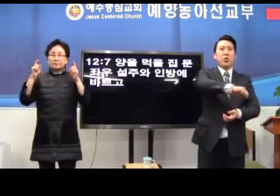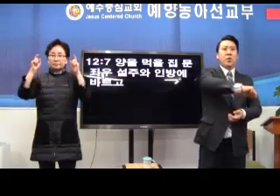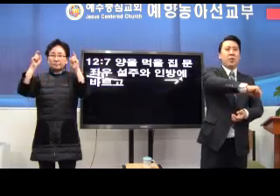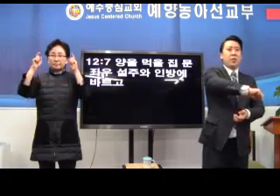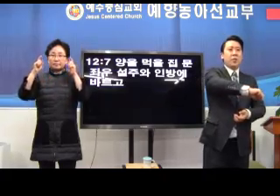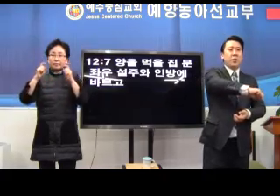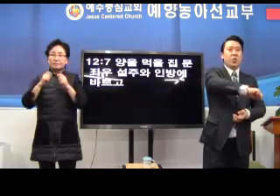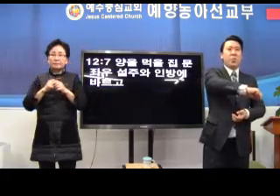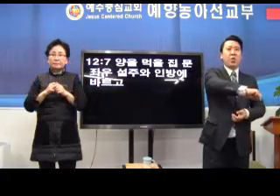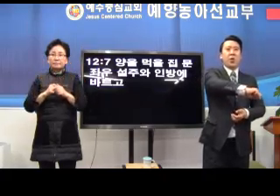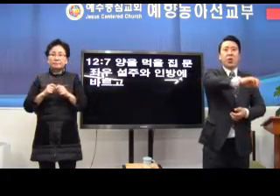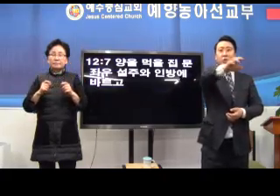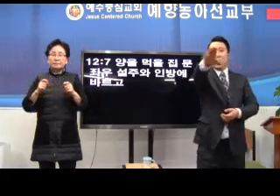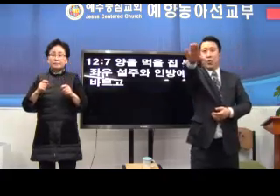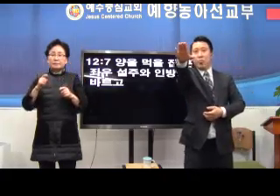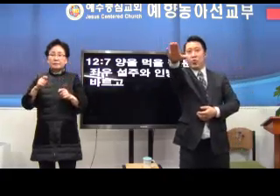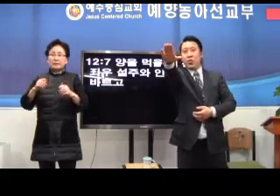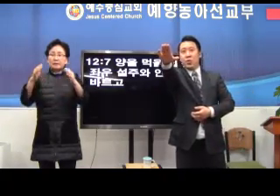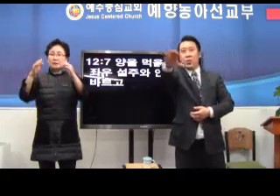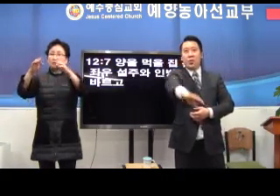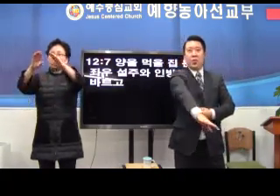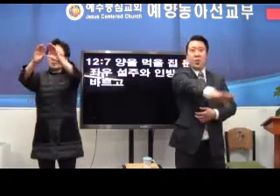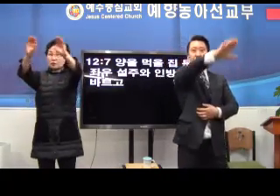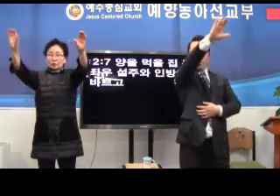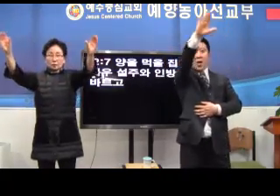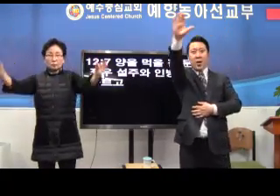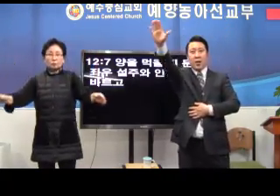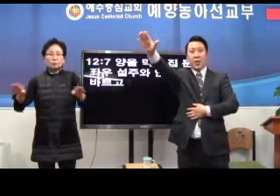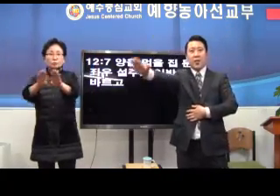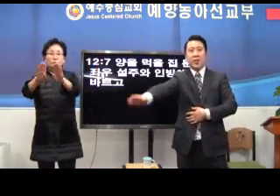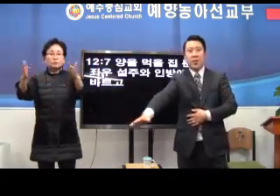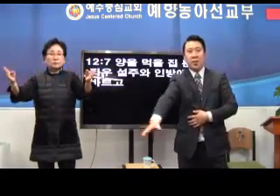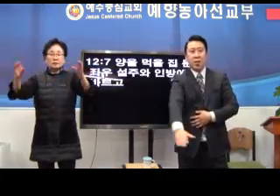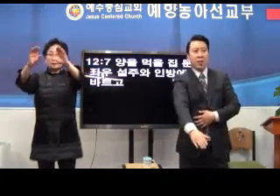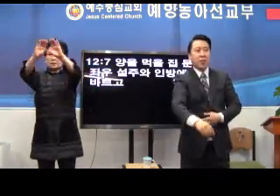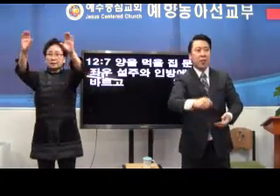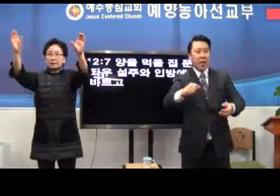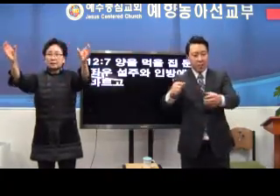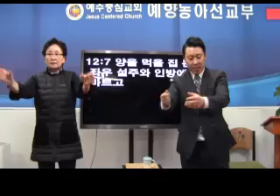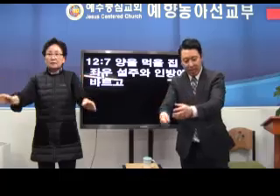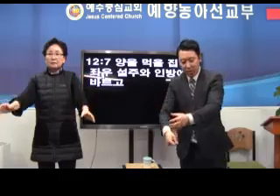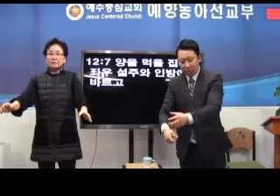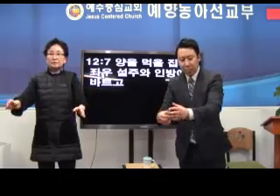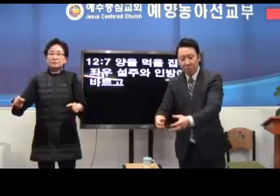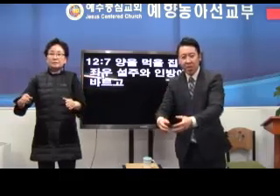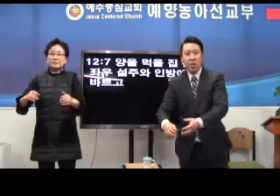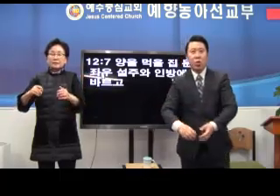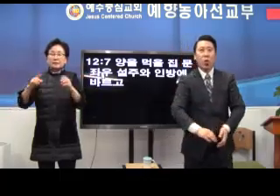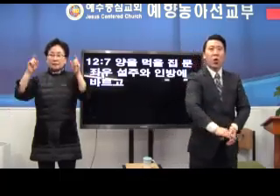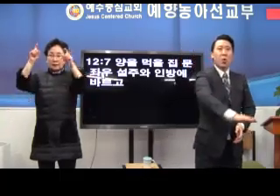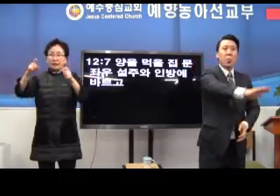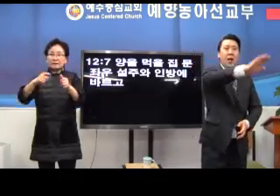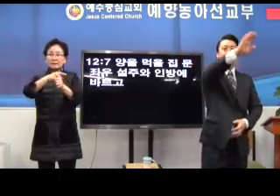이 집에 들어가는 저 문, 임박 그 양을 잡아서 그 피를 가지고 발현하는